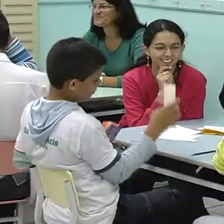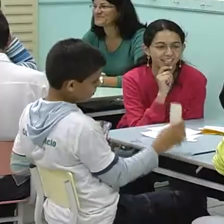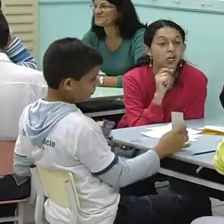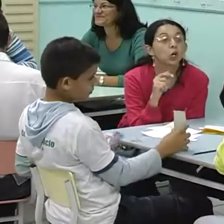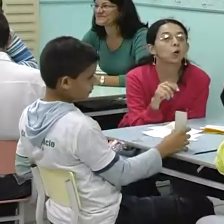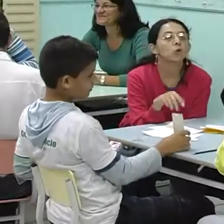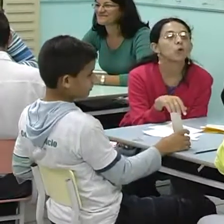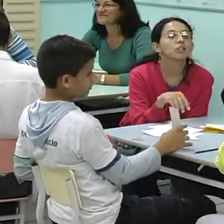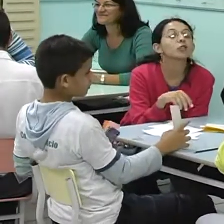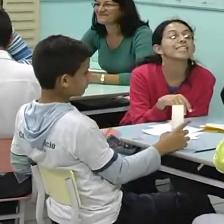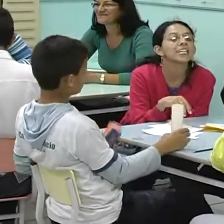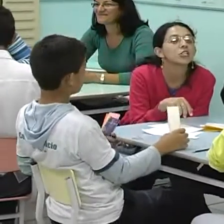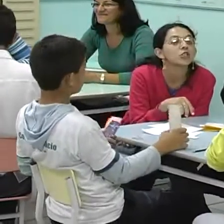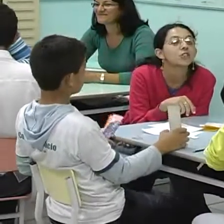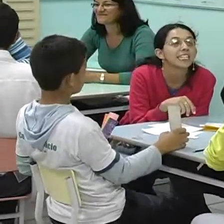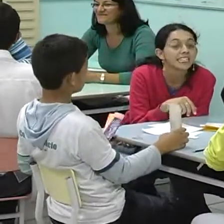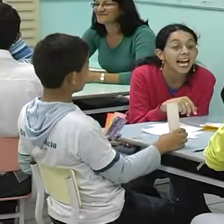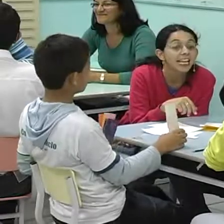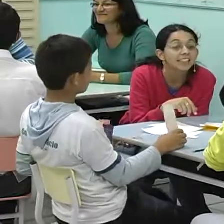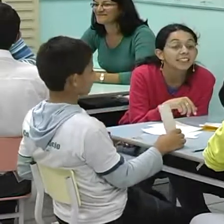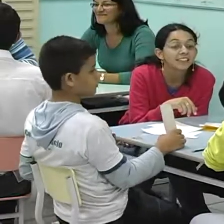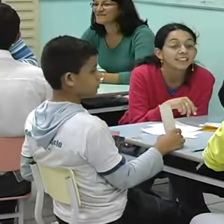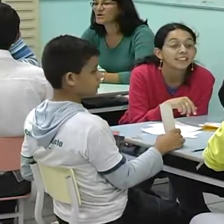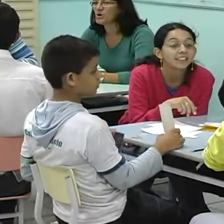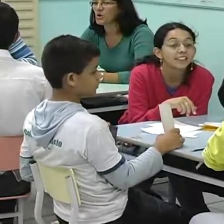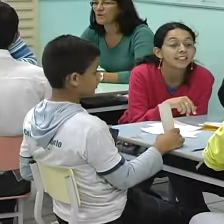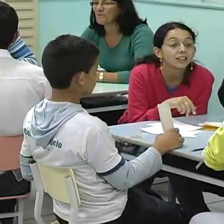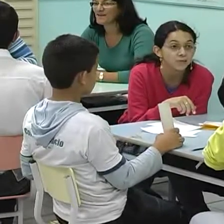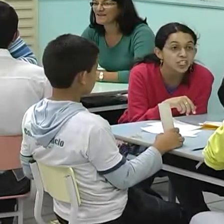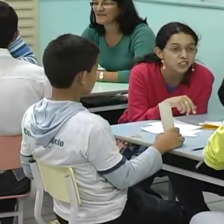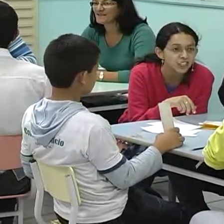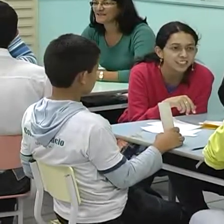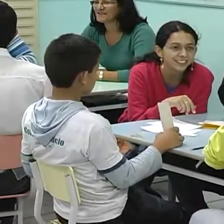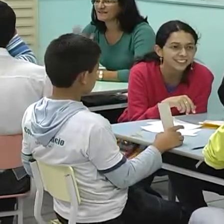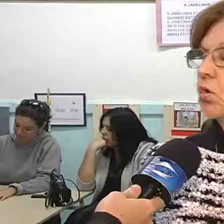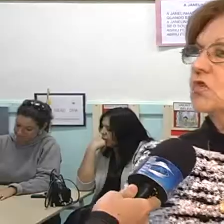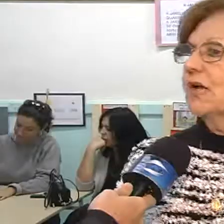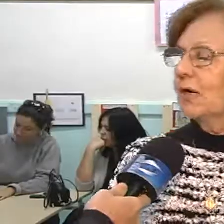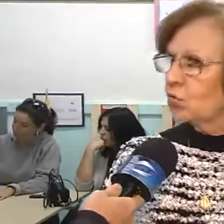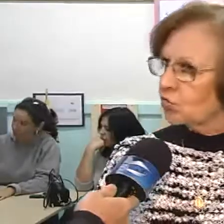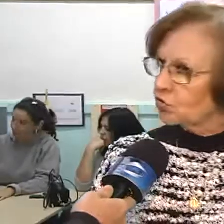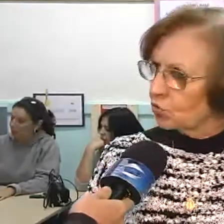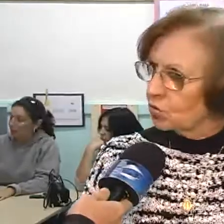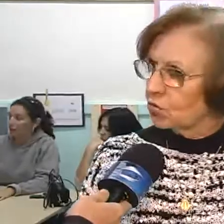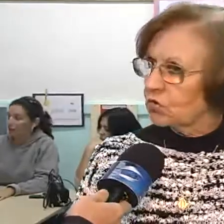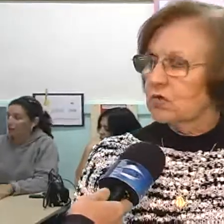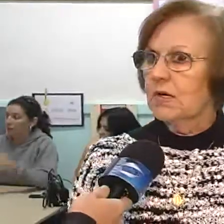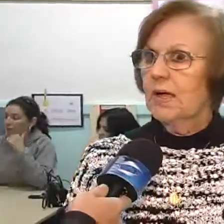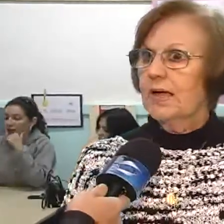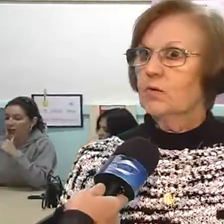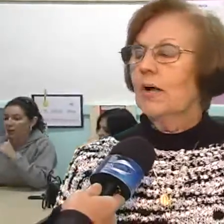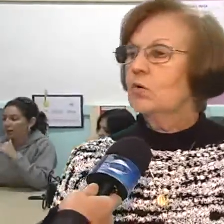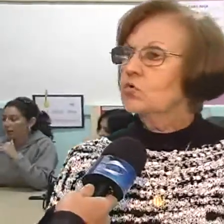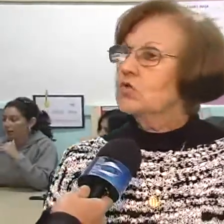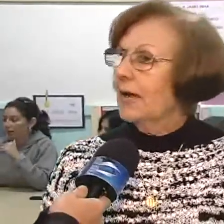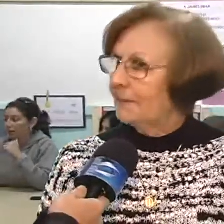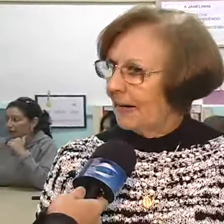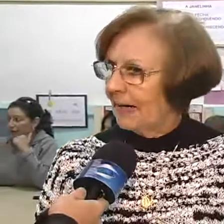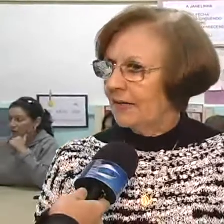puderam aplicar a teoria para se comunicar com os surdos. Eu trouxe alunos surdos, eram alunos da PAI,